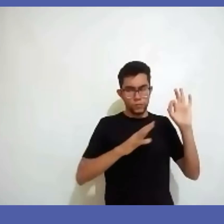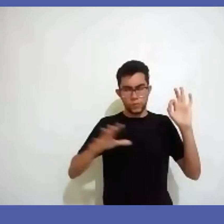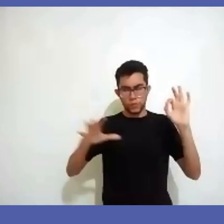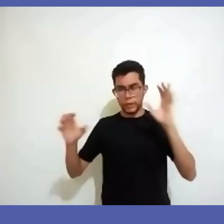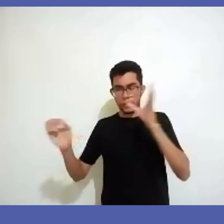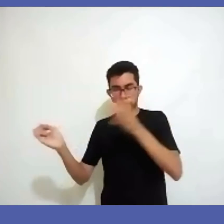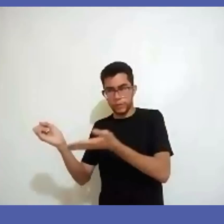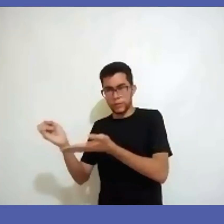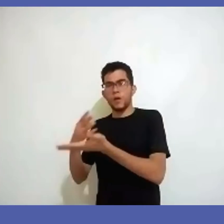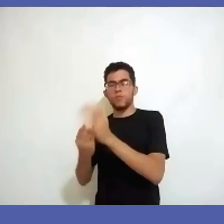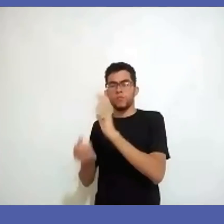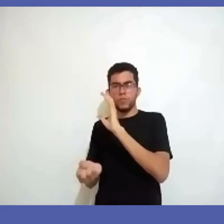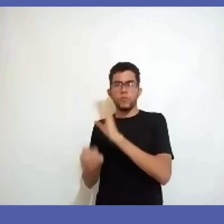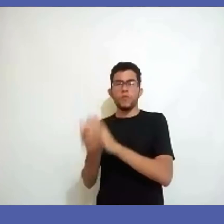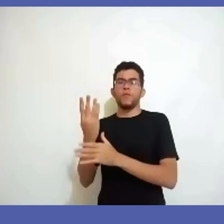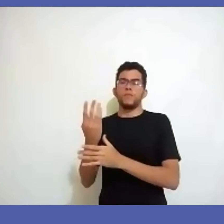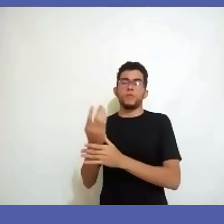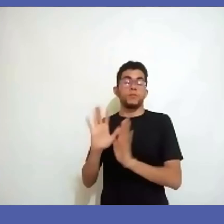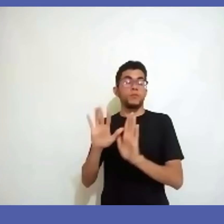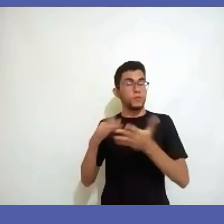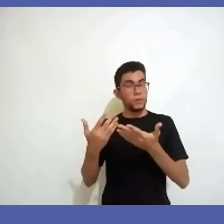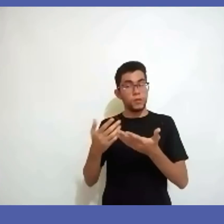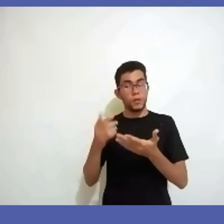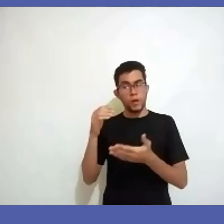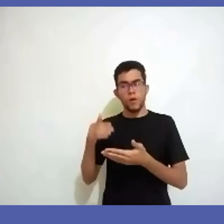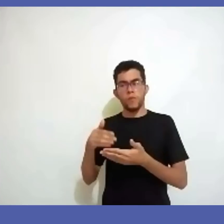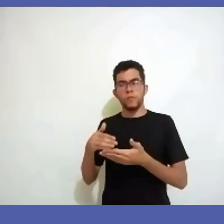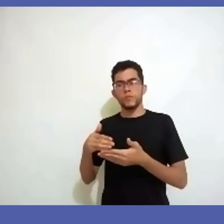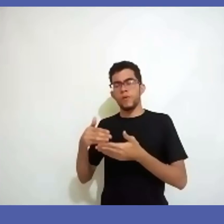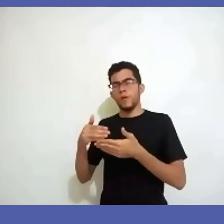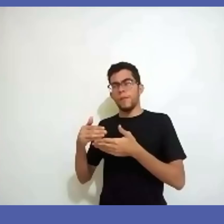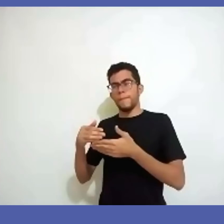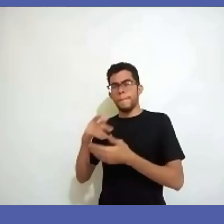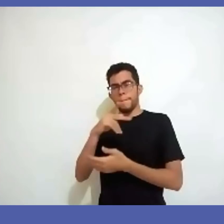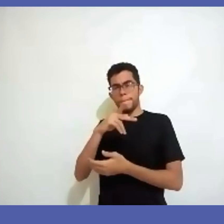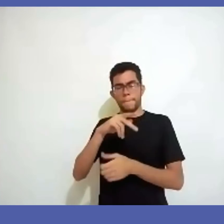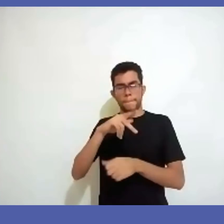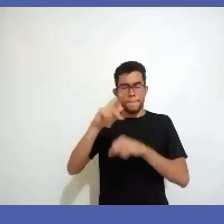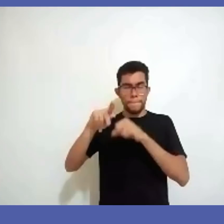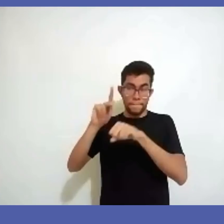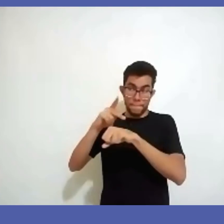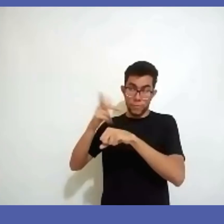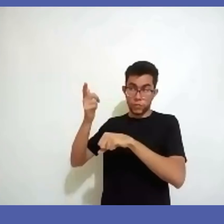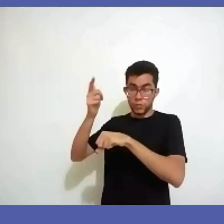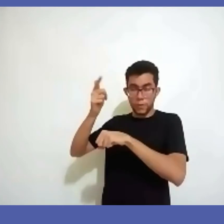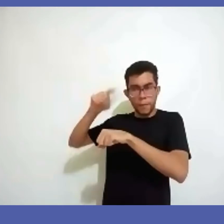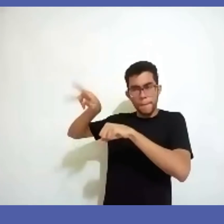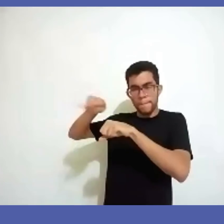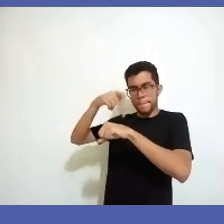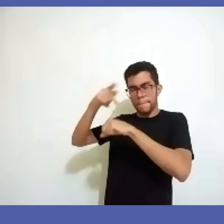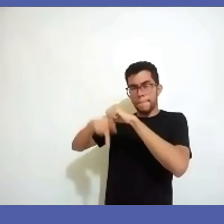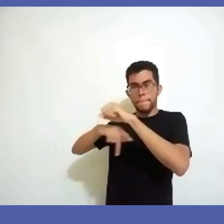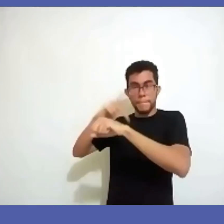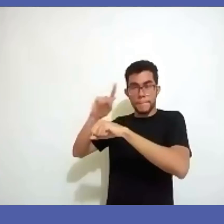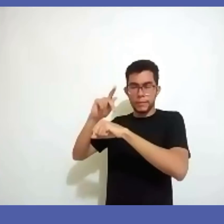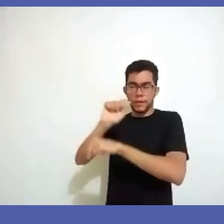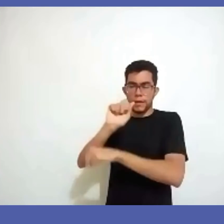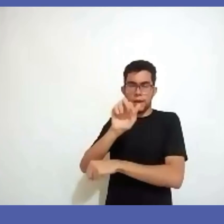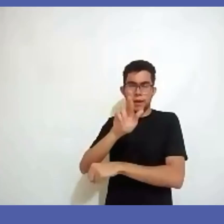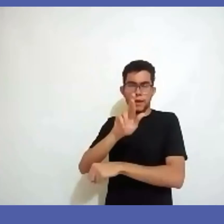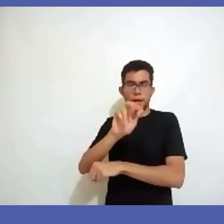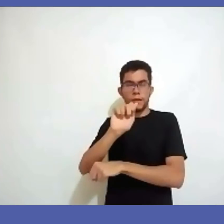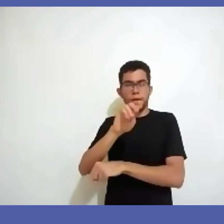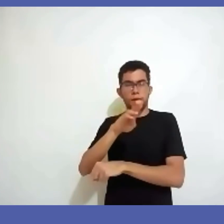conflito, porque os países árabes eram contra, né, a criação do Estado de Israel, não concordavam.